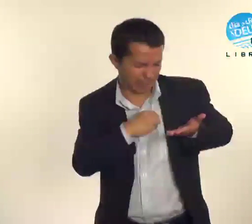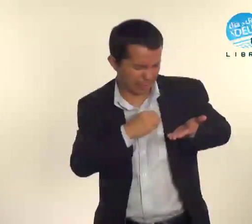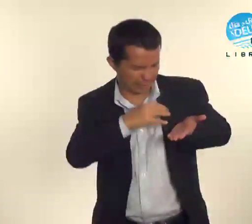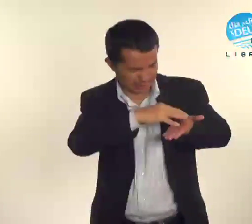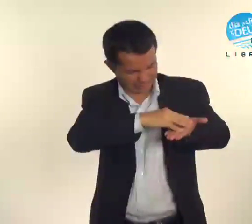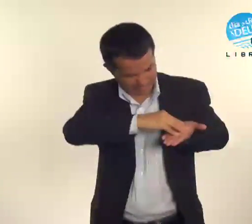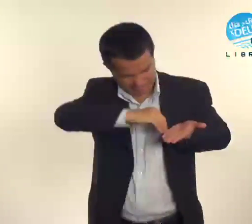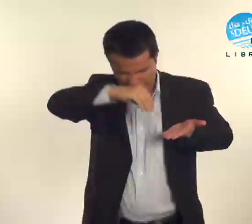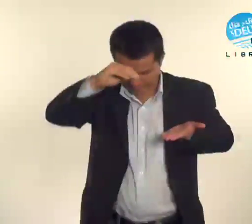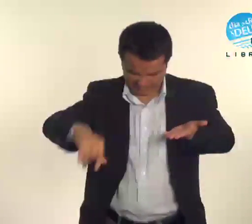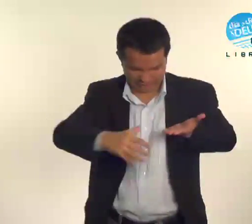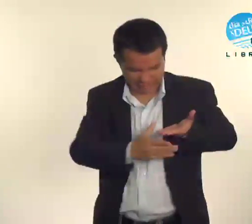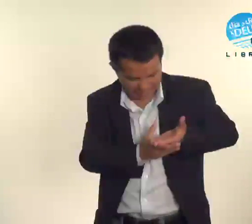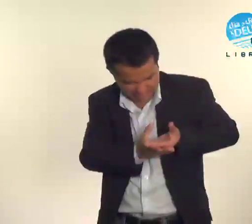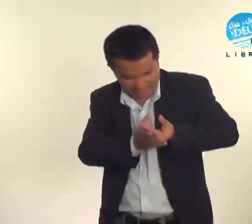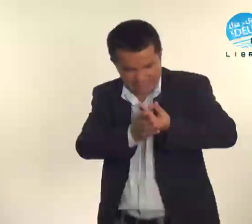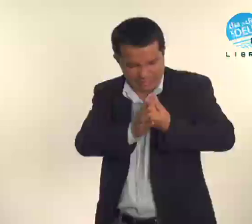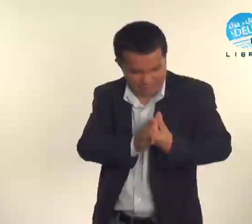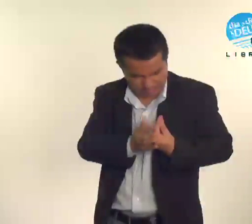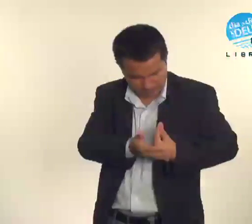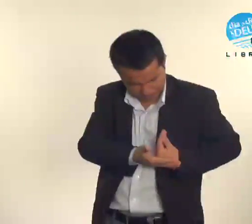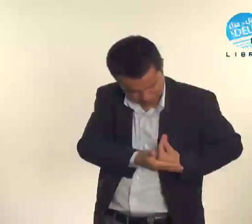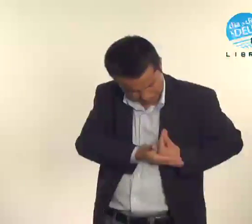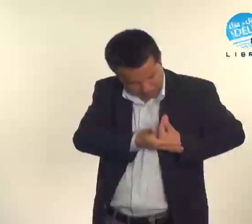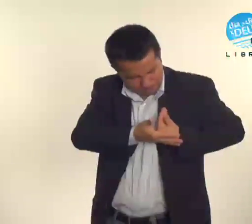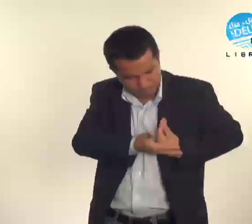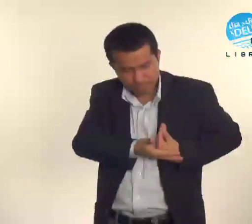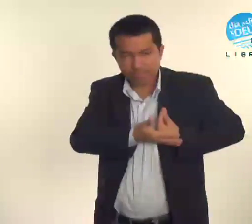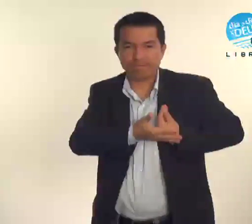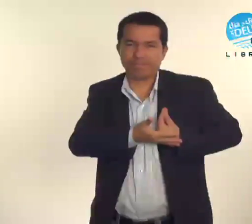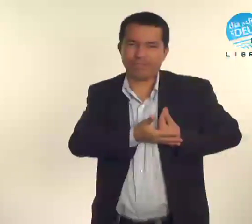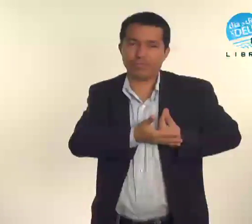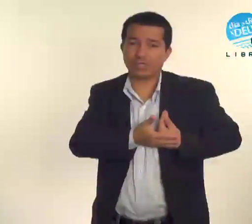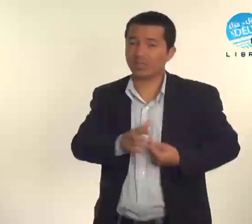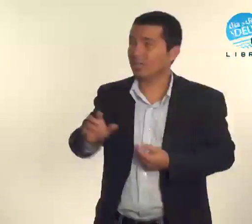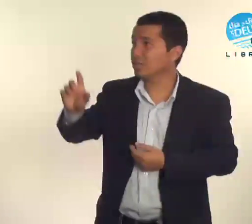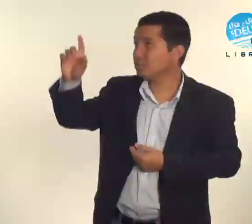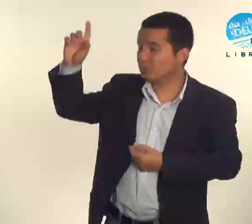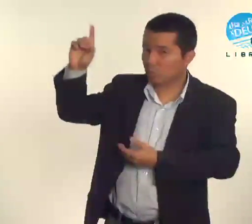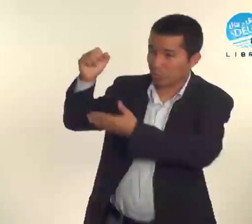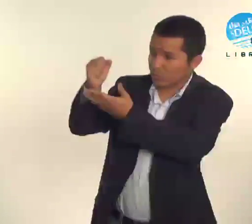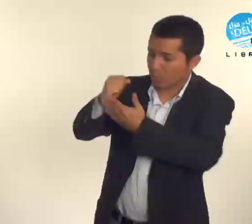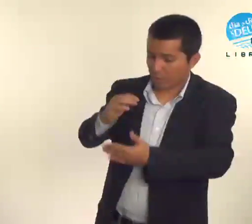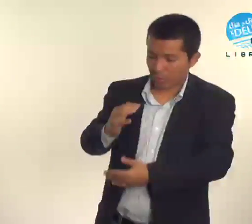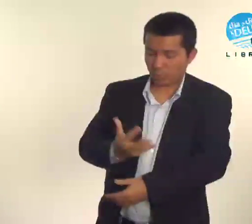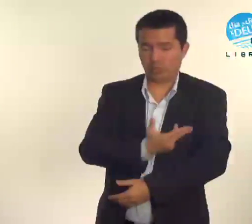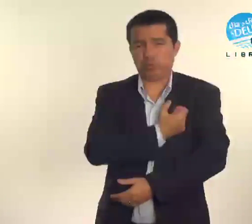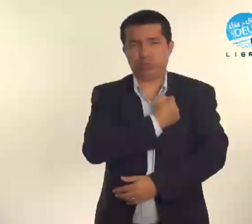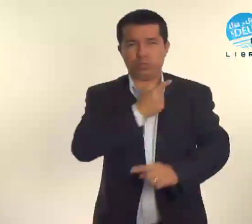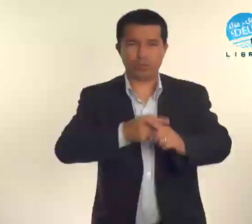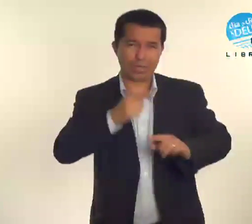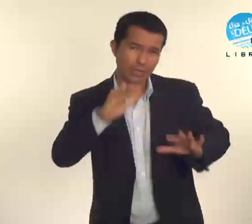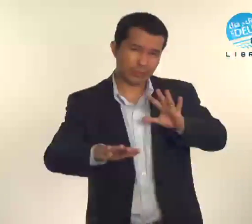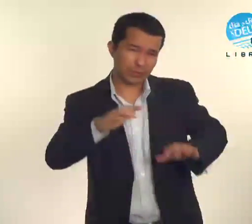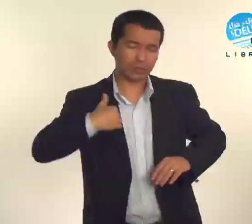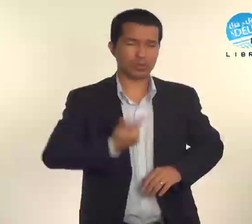que nós armamos para nós mesmos, das dores que nós mesmos